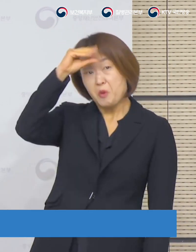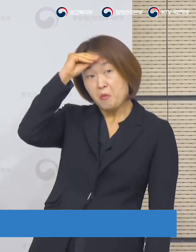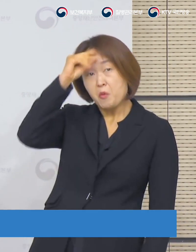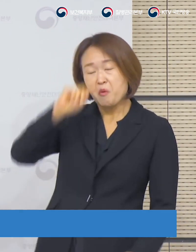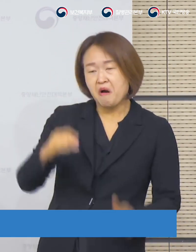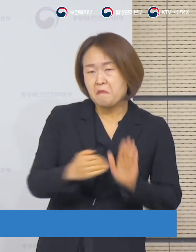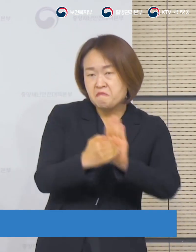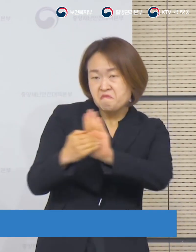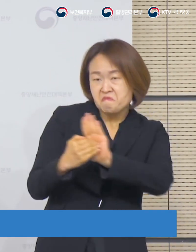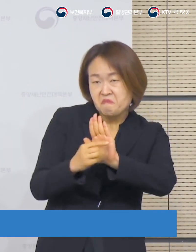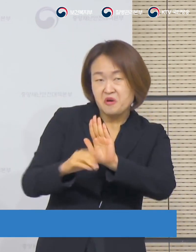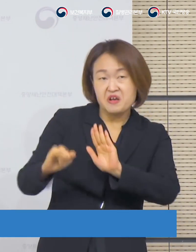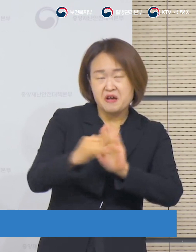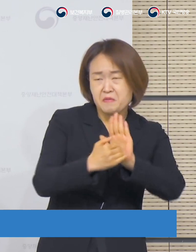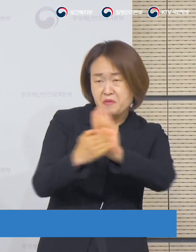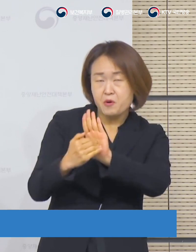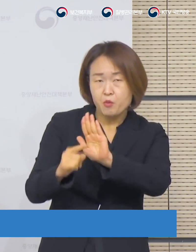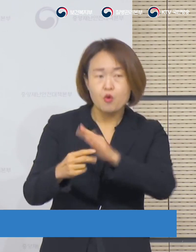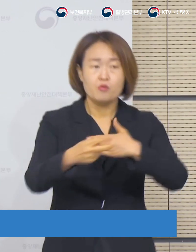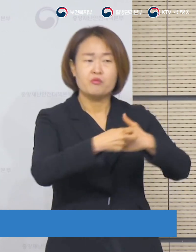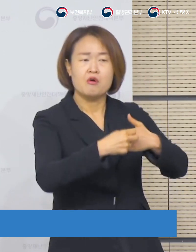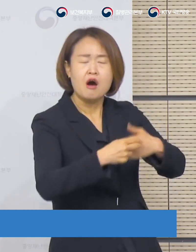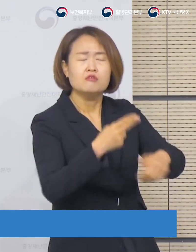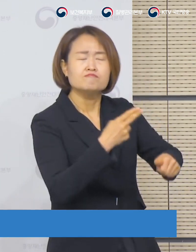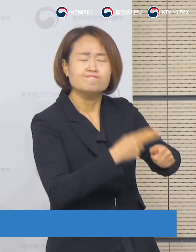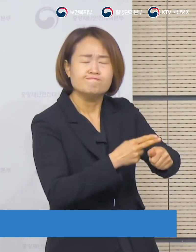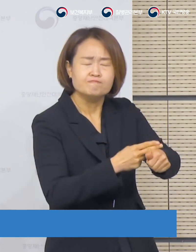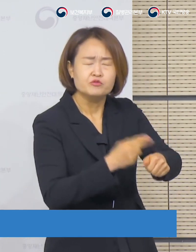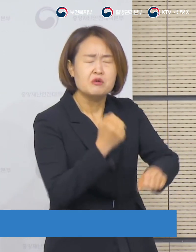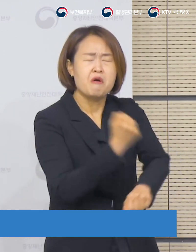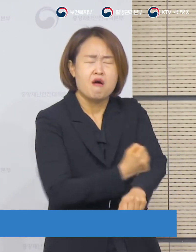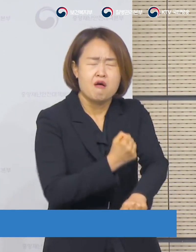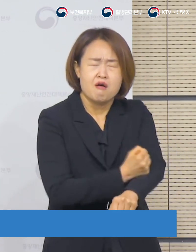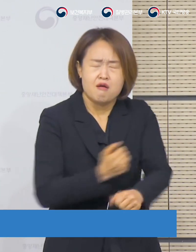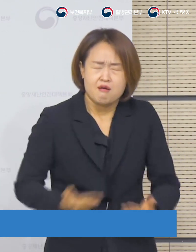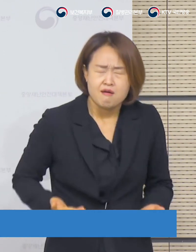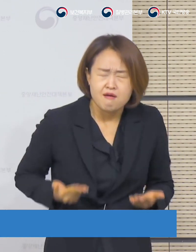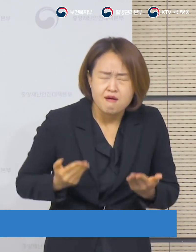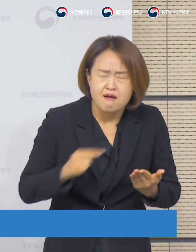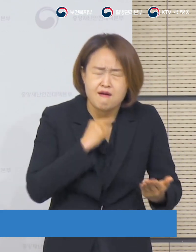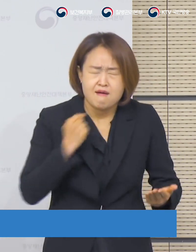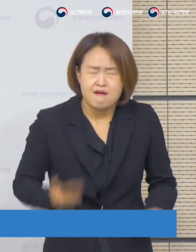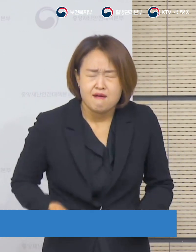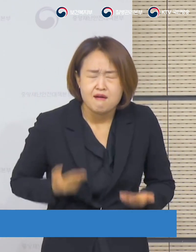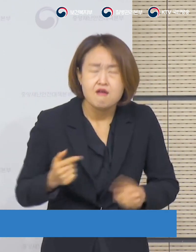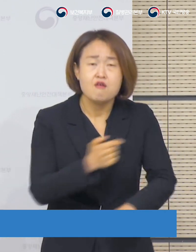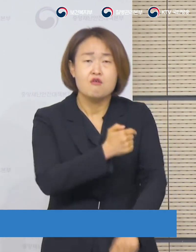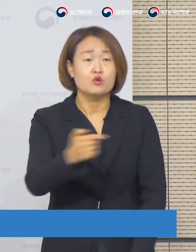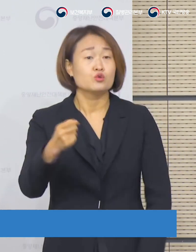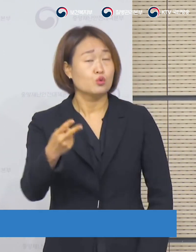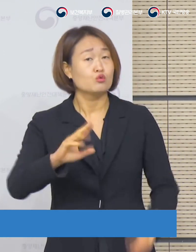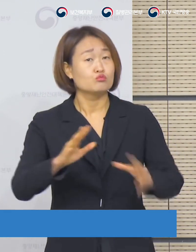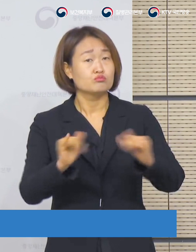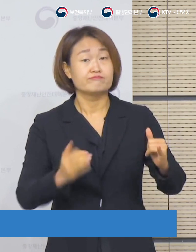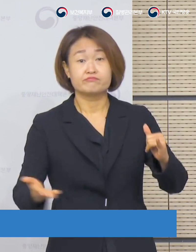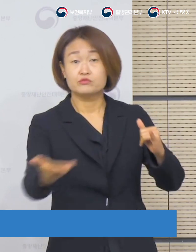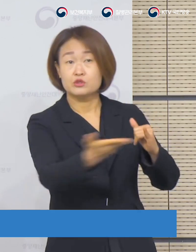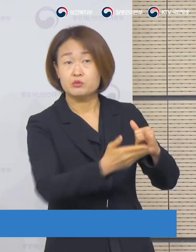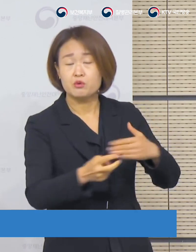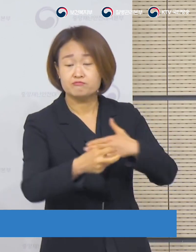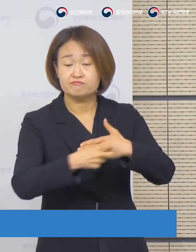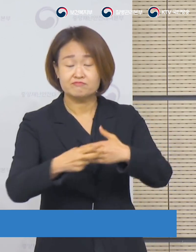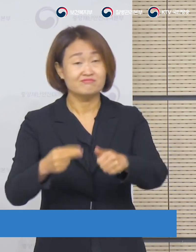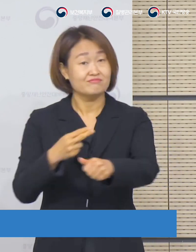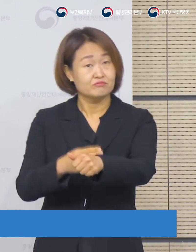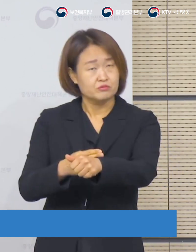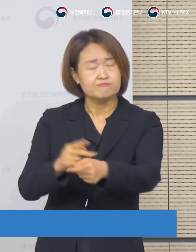방역 성과는 의료진의 헌신과 희생에 힘입은 바가 크며 국민들께서도 의료진들에